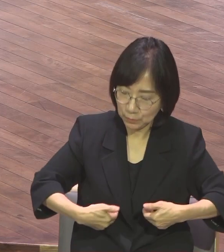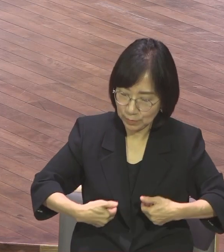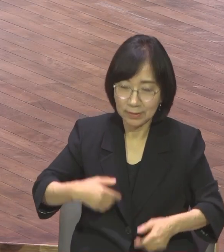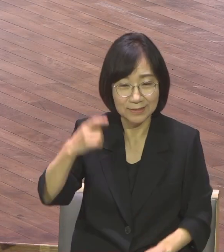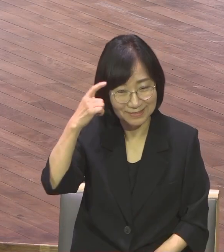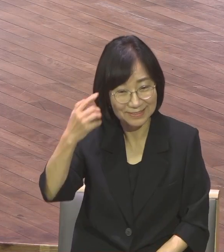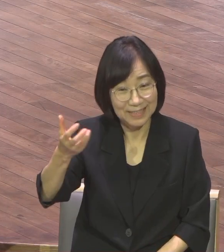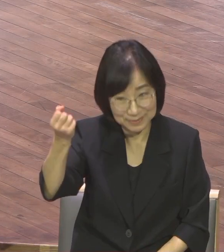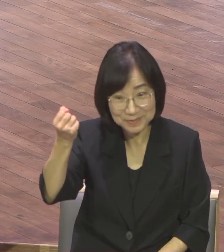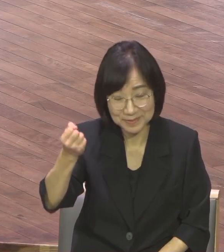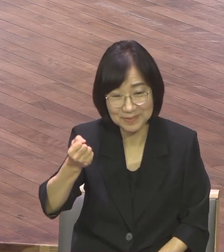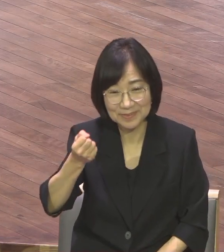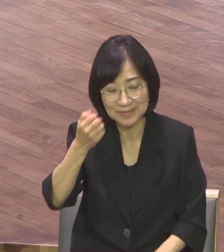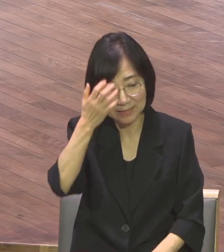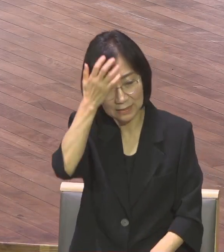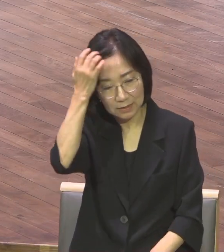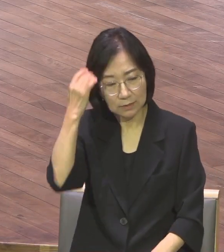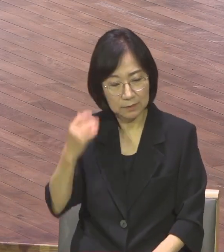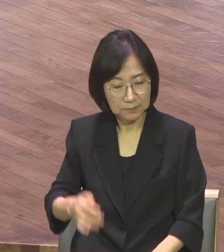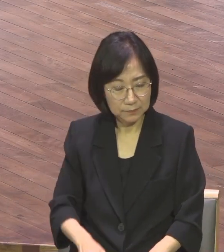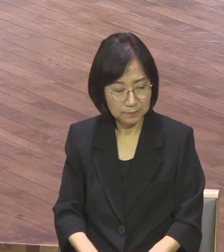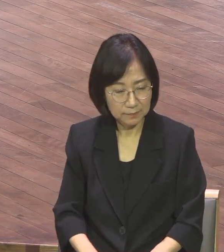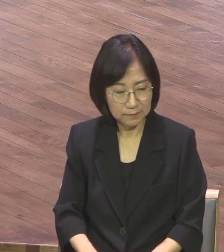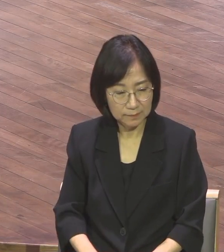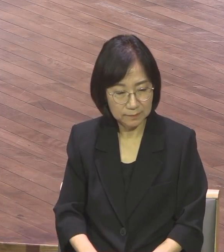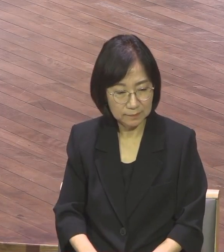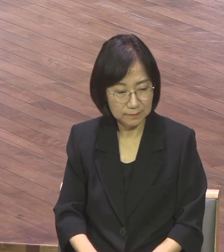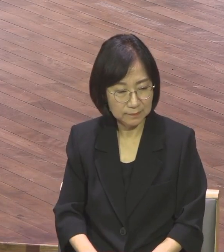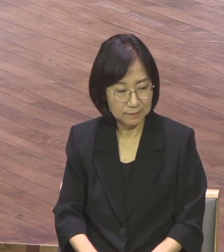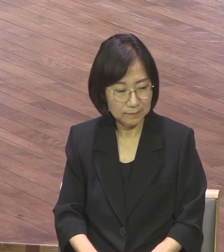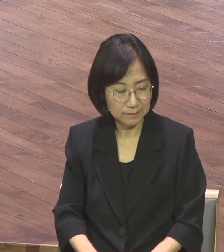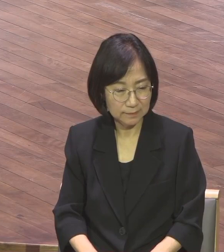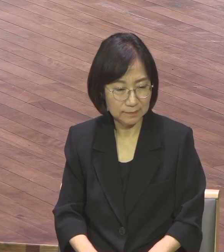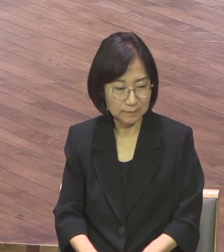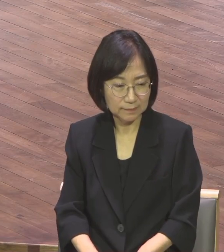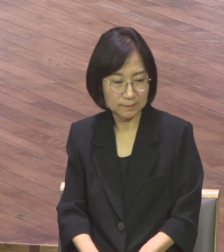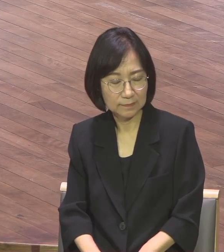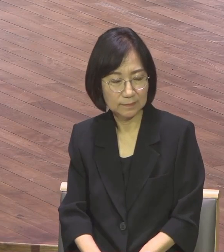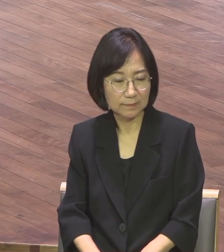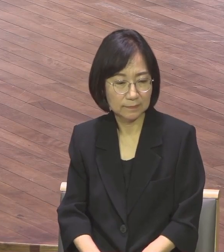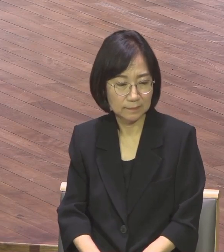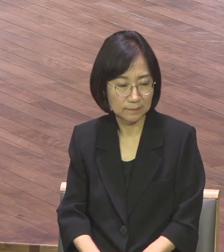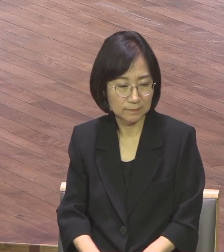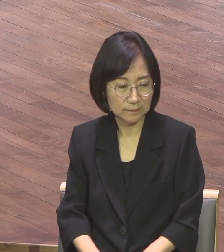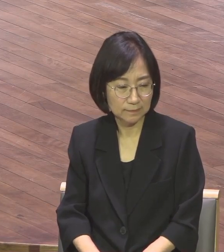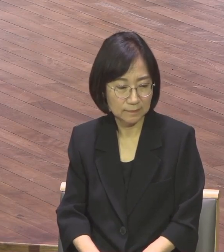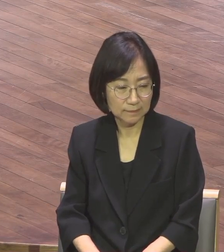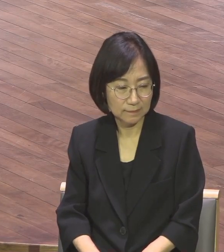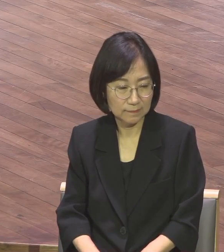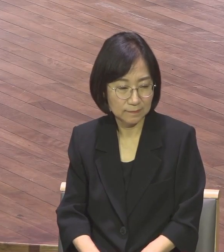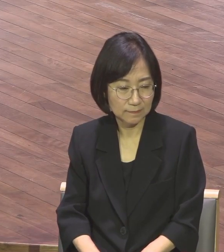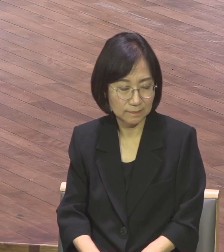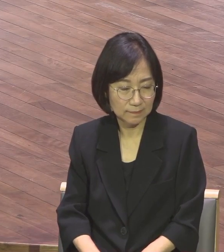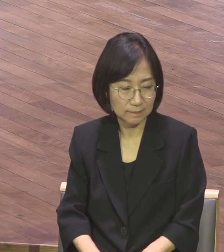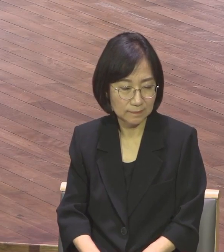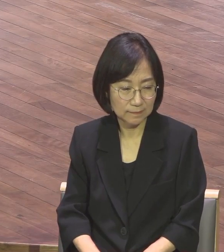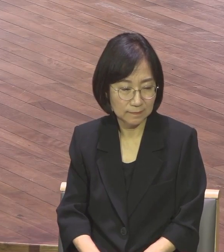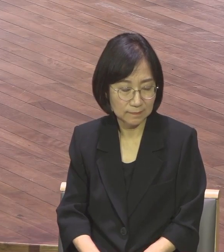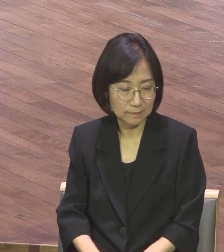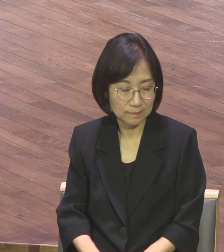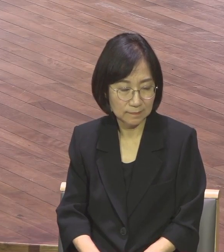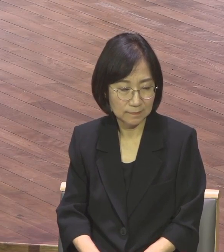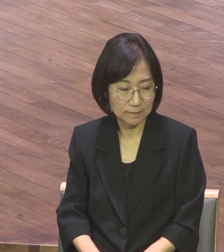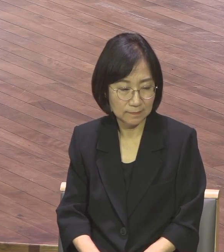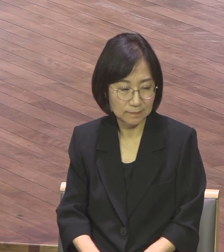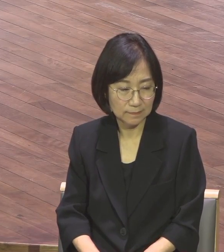여러분 가져본 데 얼마나 가졌어요? 뭘 그래 겁을 냅니까? 다 내본 데 얼마입니까 그거? 그걸 빼앗으려고 하나님이